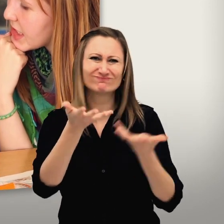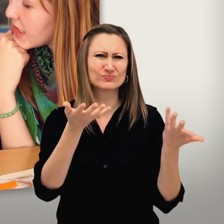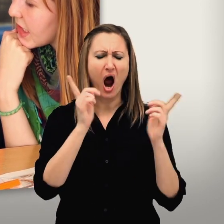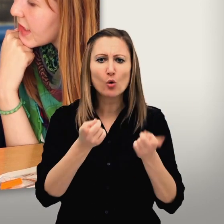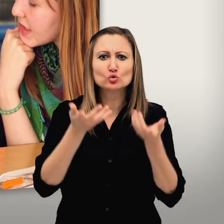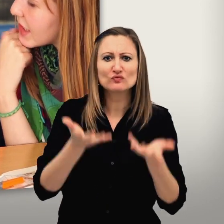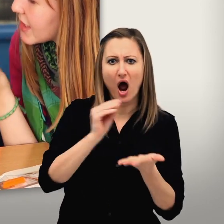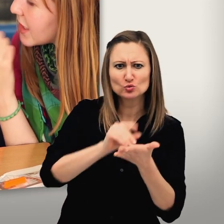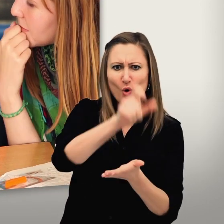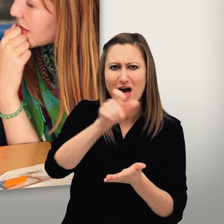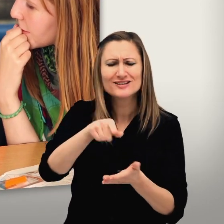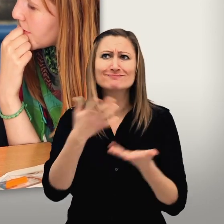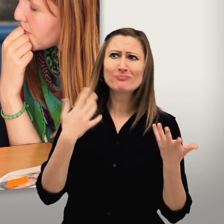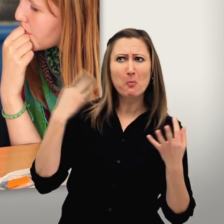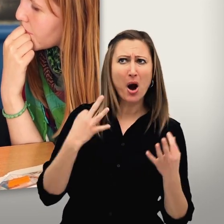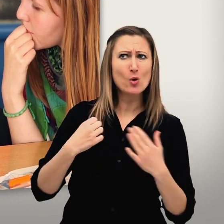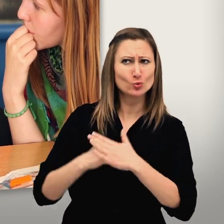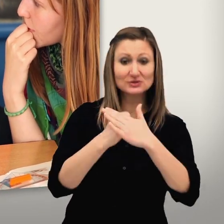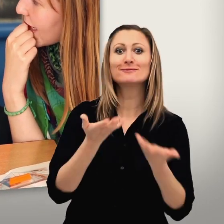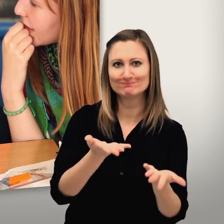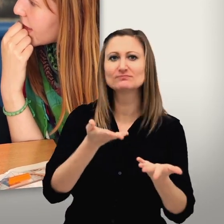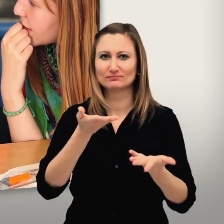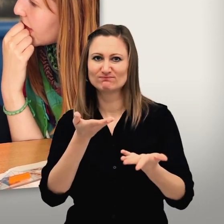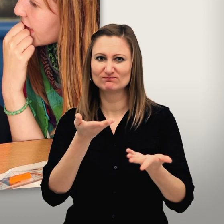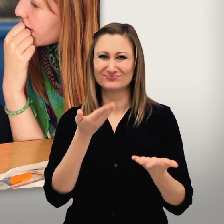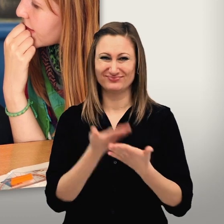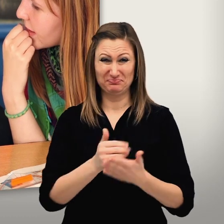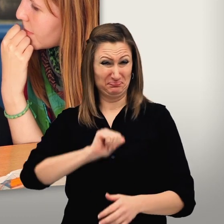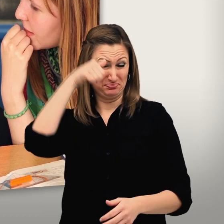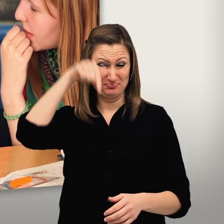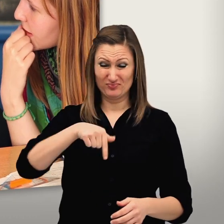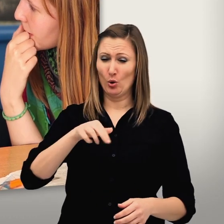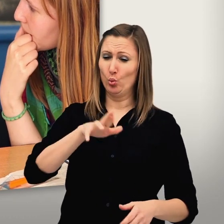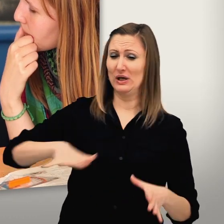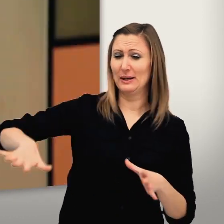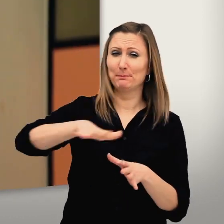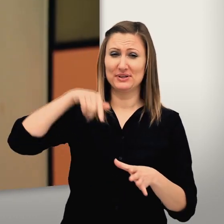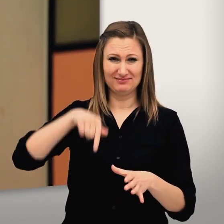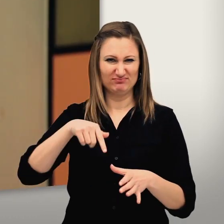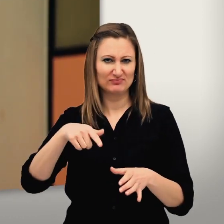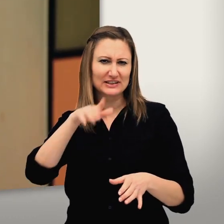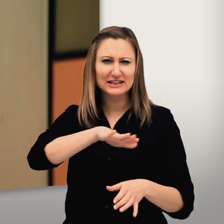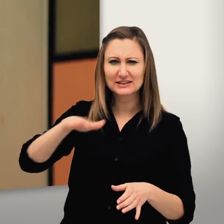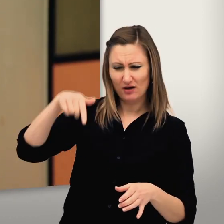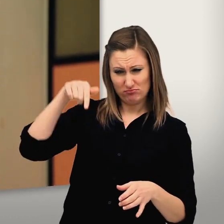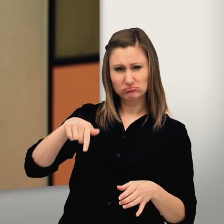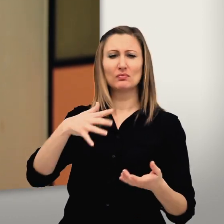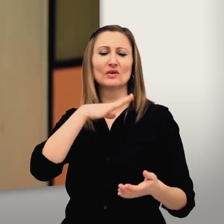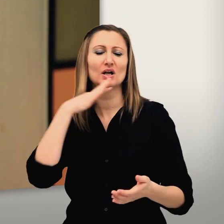Und grundsätzlich richtet sie sich natürlich an schwächere Schüler, die Hilfe brauchen. Gerade im Ruhrgebiet